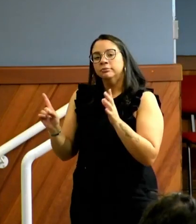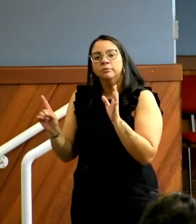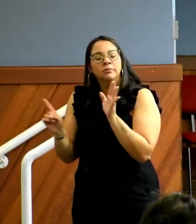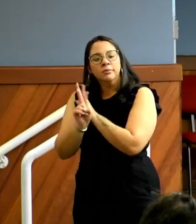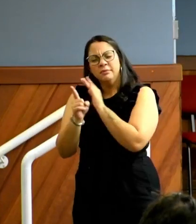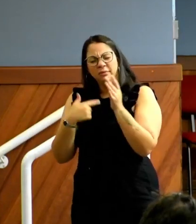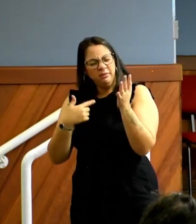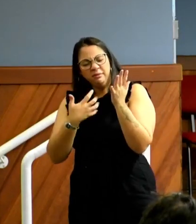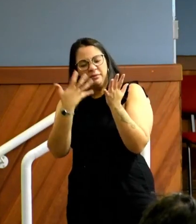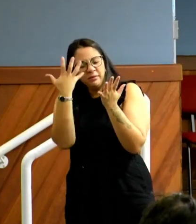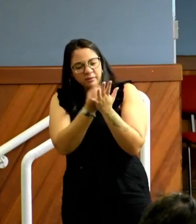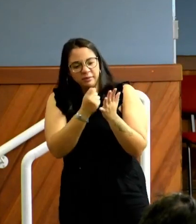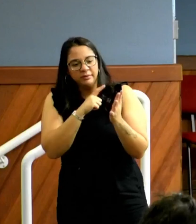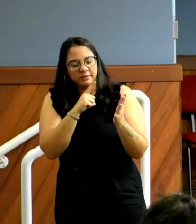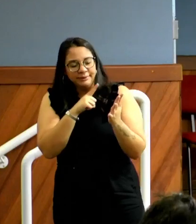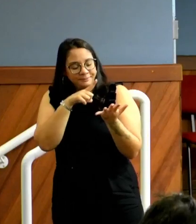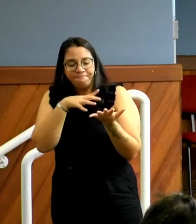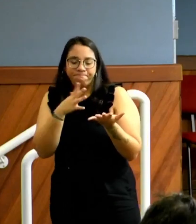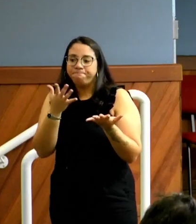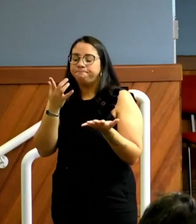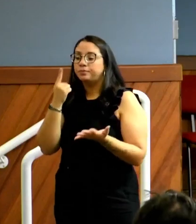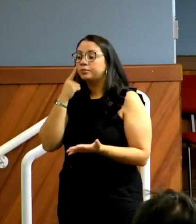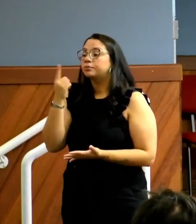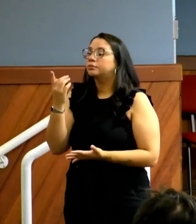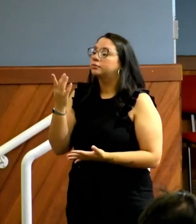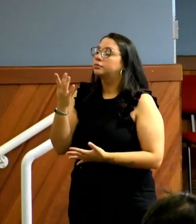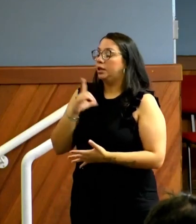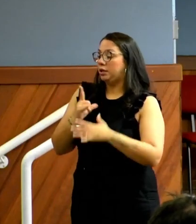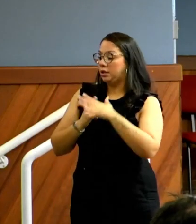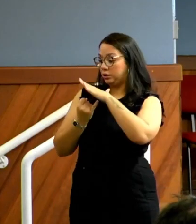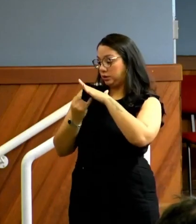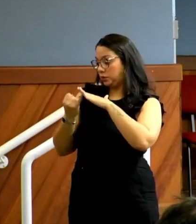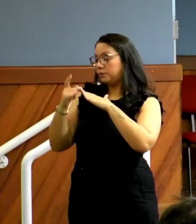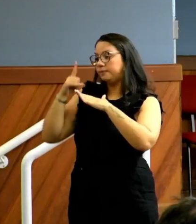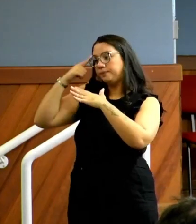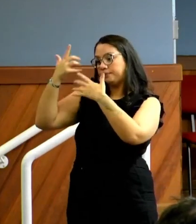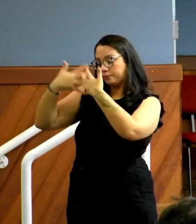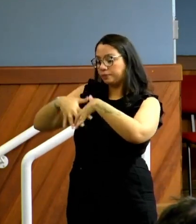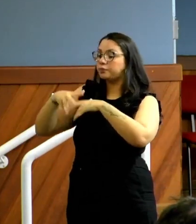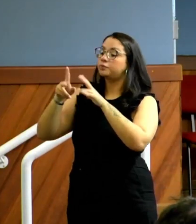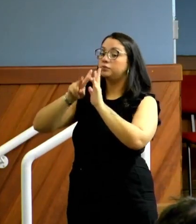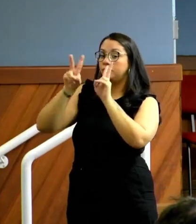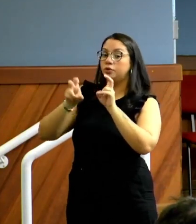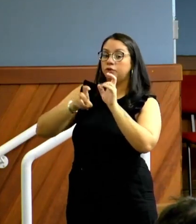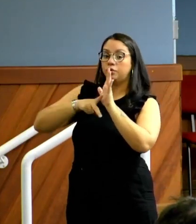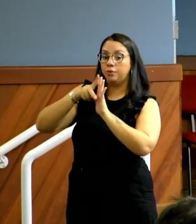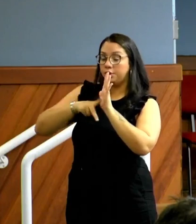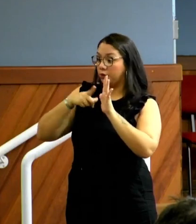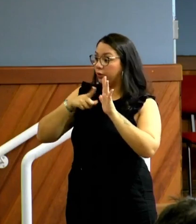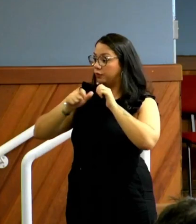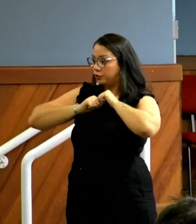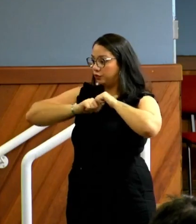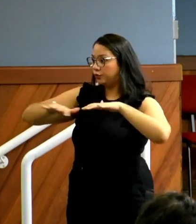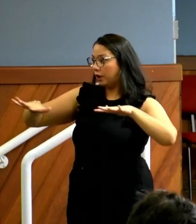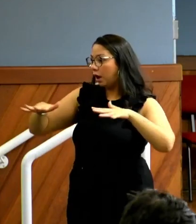vou digitalizar, né, dentro dos meus, pensando que as minhas instituições estão, né, a minha instituição está pensando em projetos, né? Eu vou divulgar,